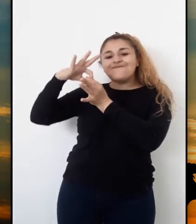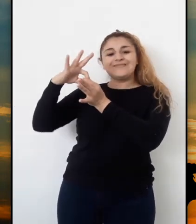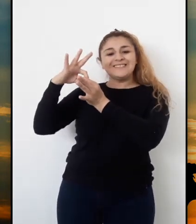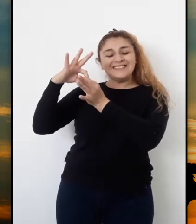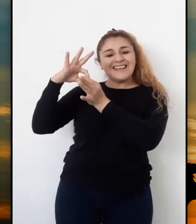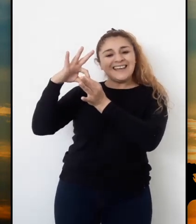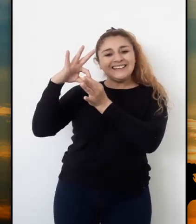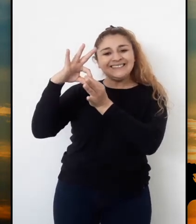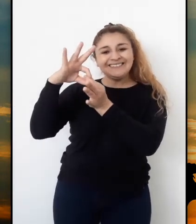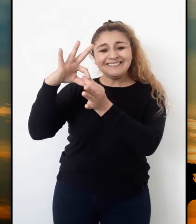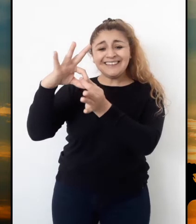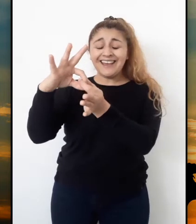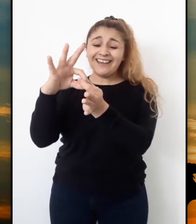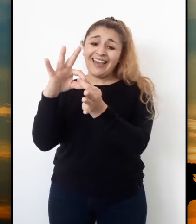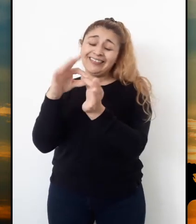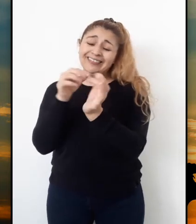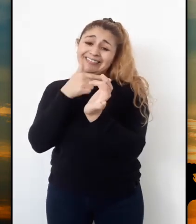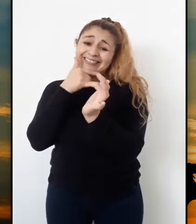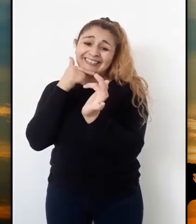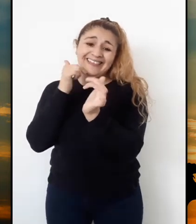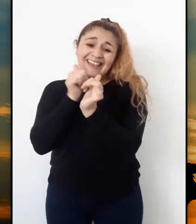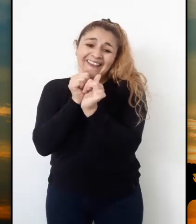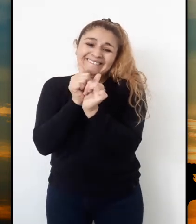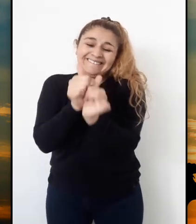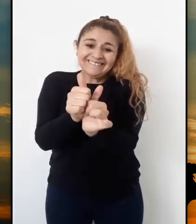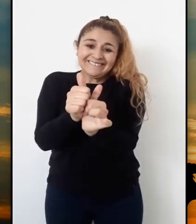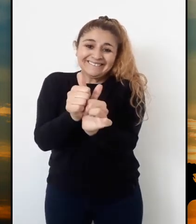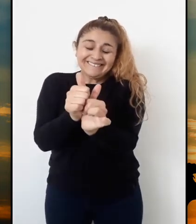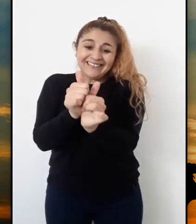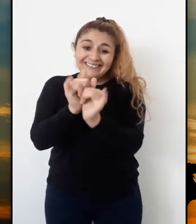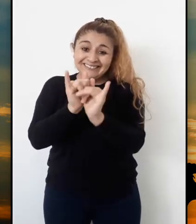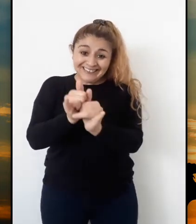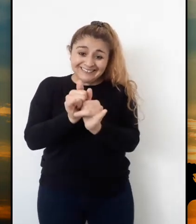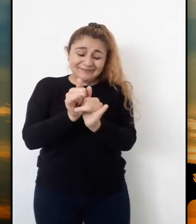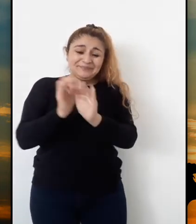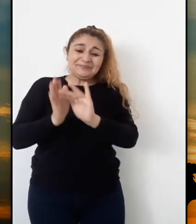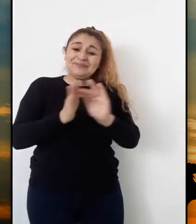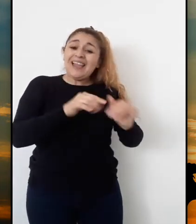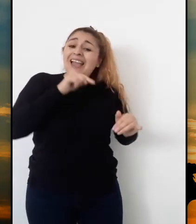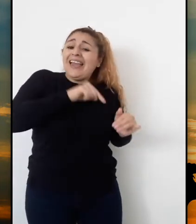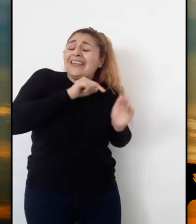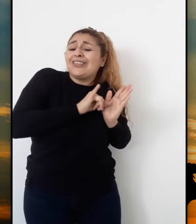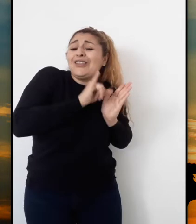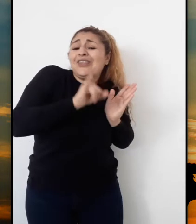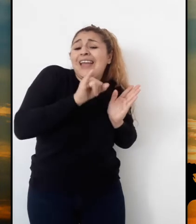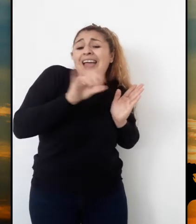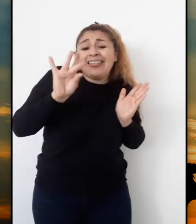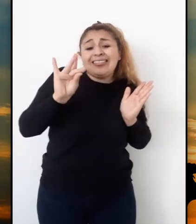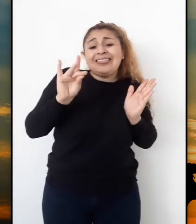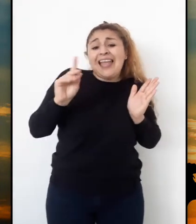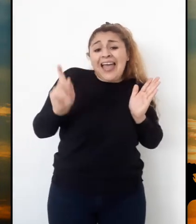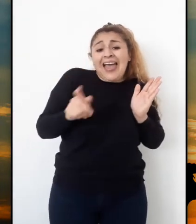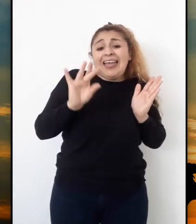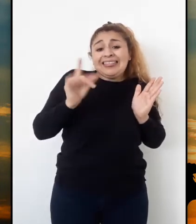no estaba en otra cosa. Mais en Dieu. Pero en Dios. L'héritage de David, c'est Dieu.